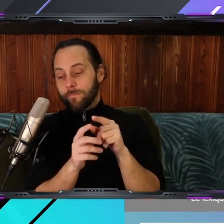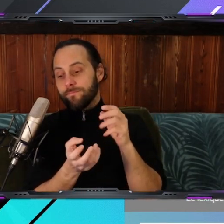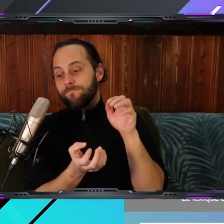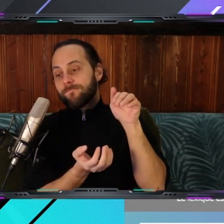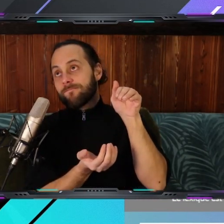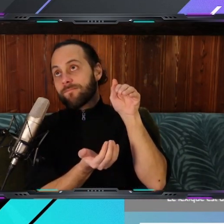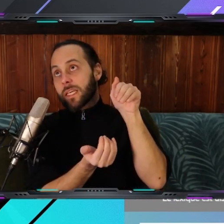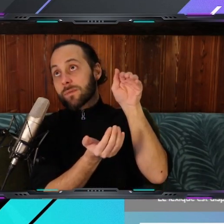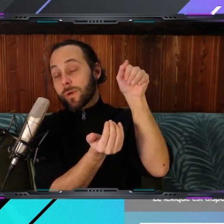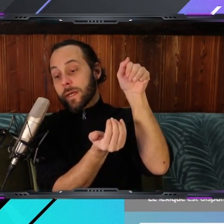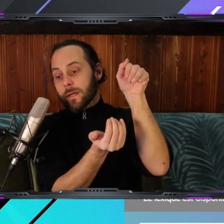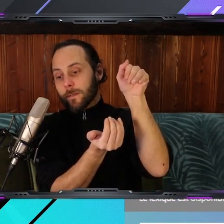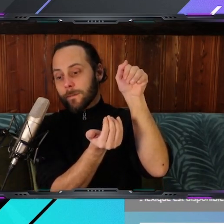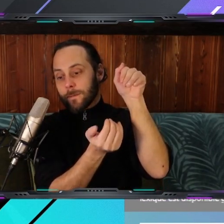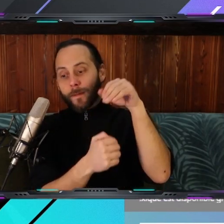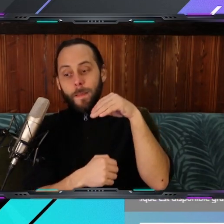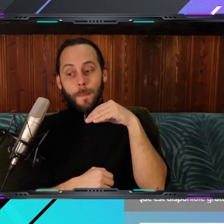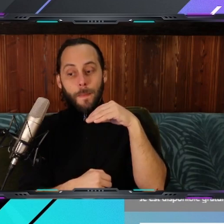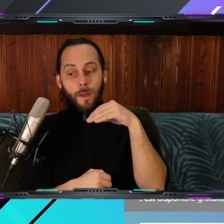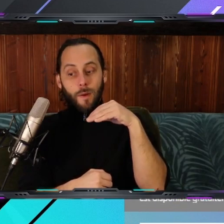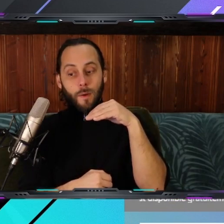comme espère